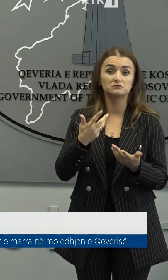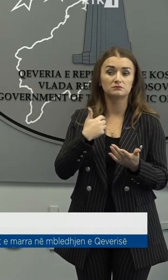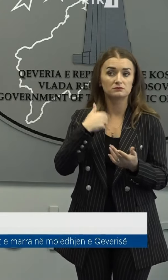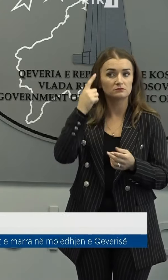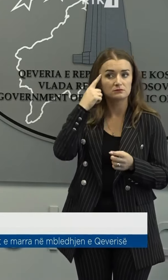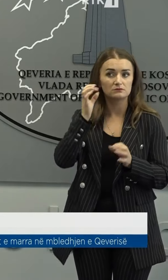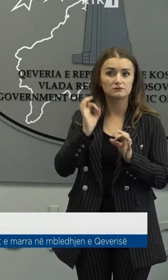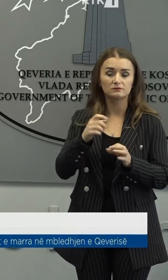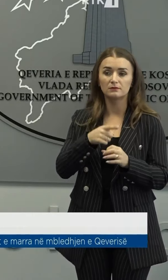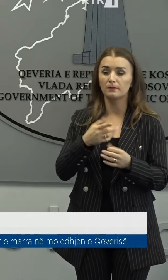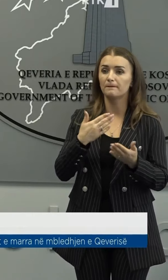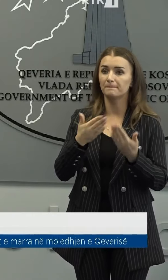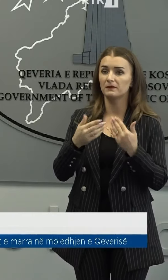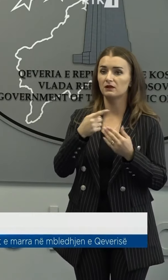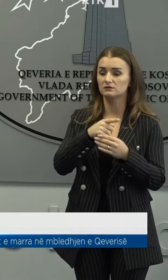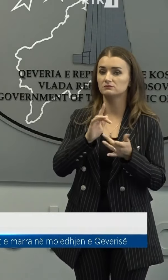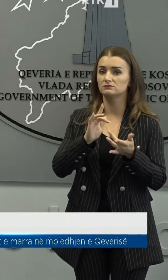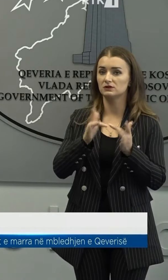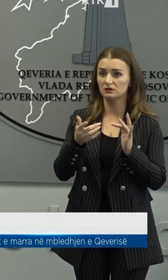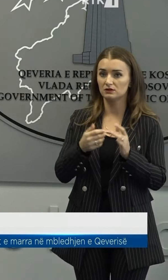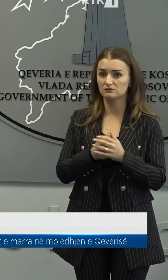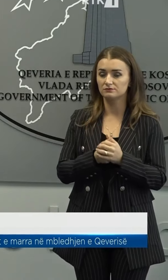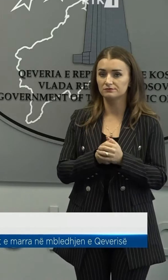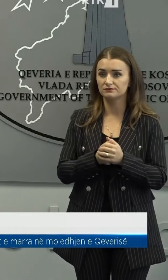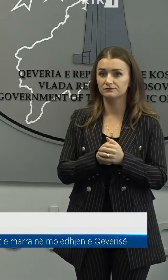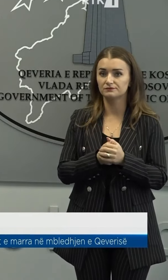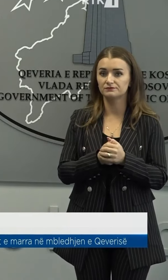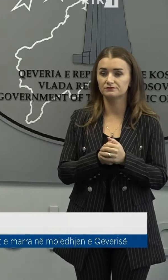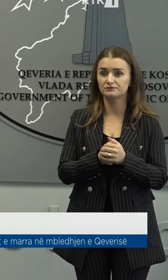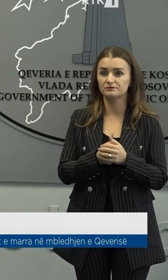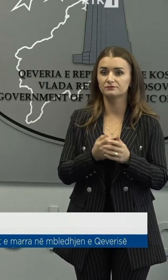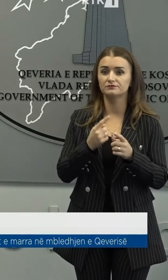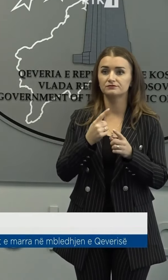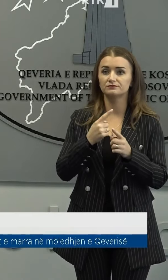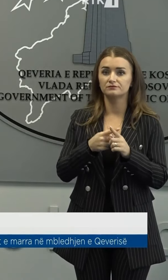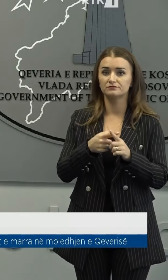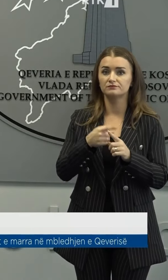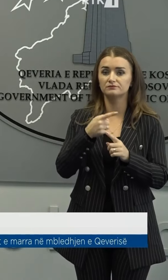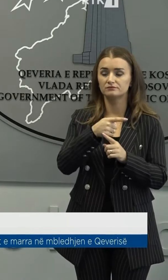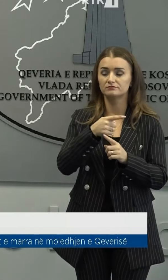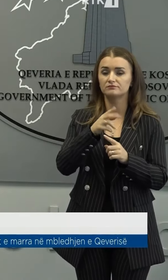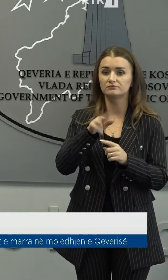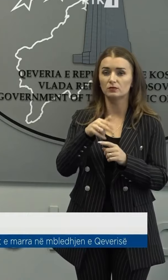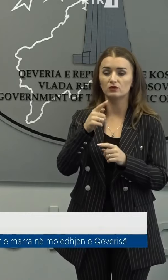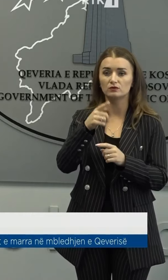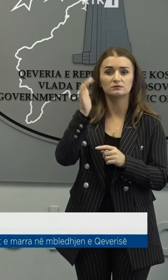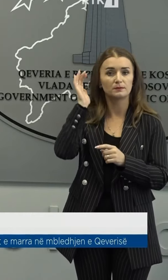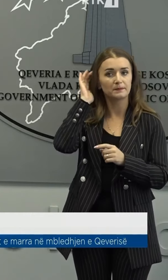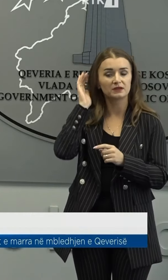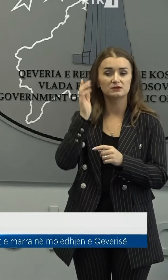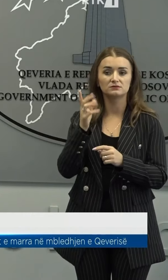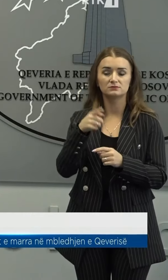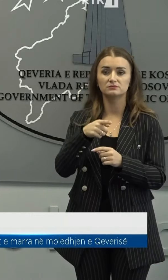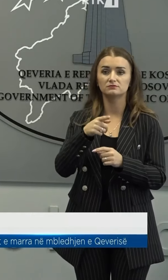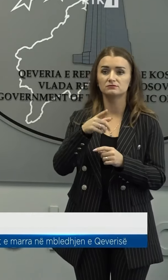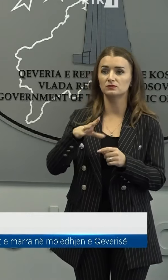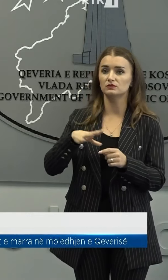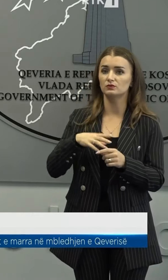Dionion, kjo është mbledhje online, dhe aty merë pjesë Ministria e Industrisë Ndërmarsisë dhe